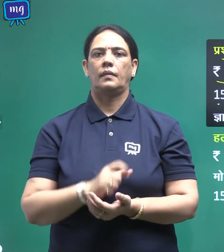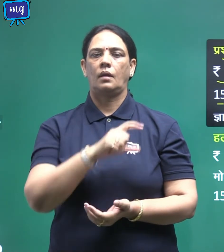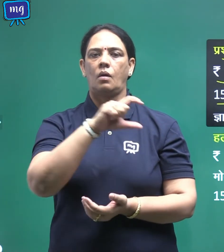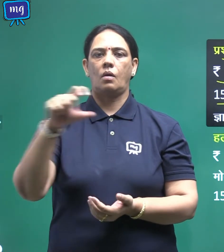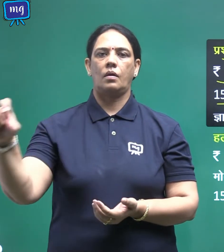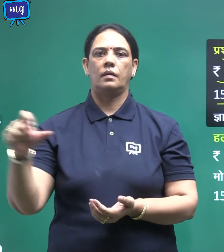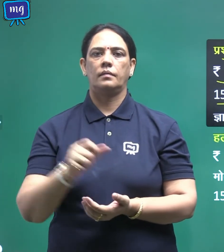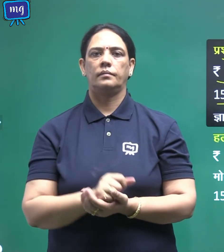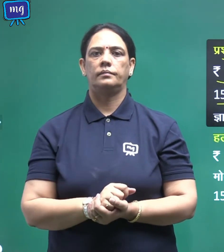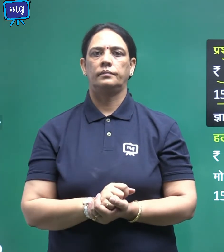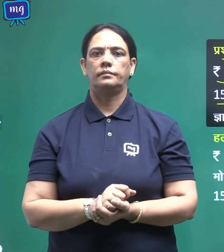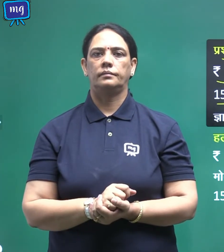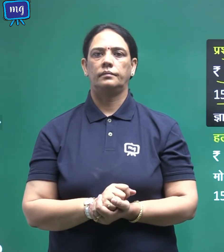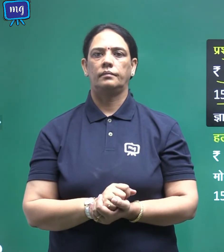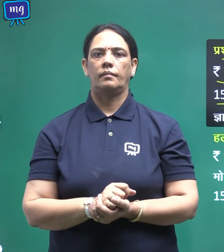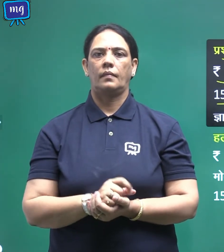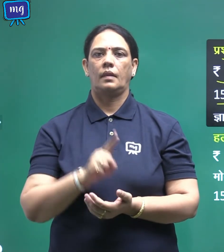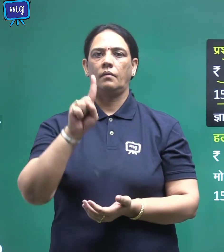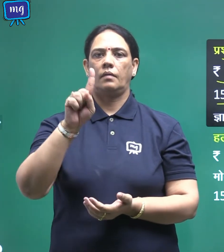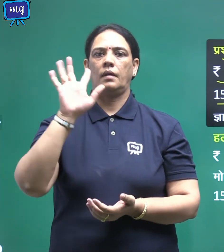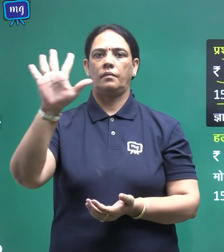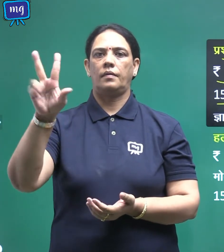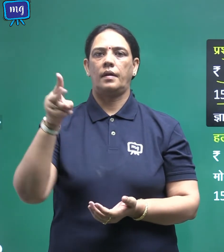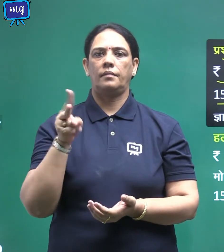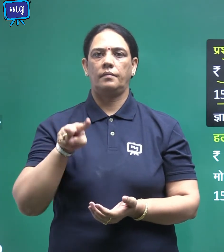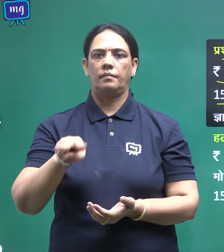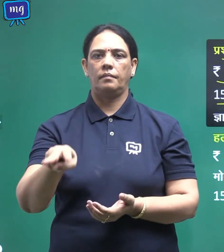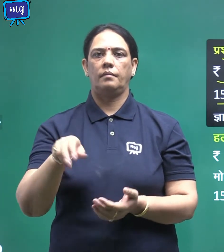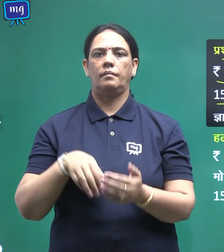और 1500 में